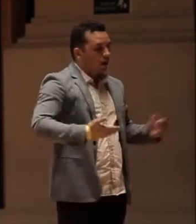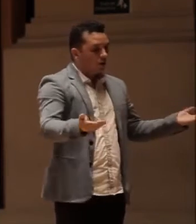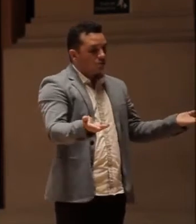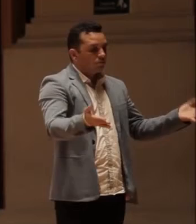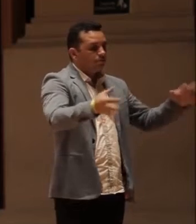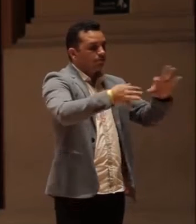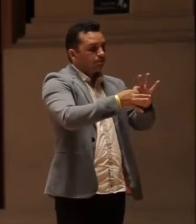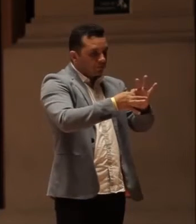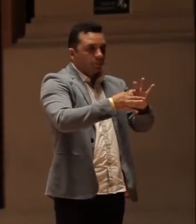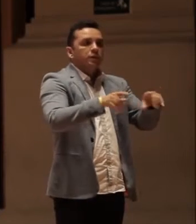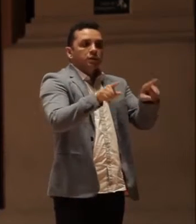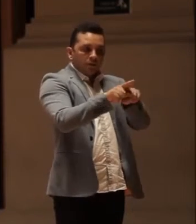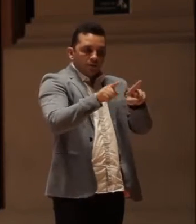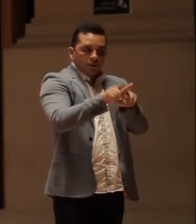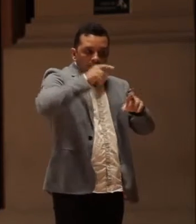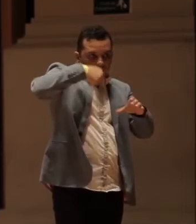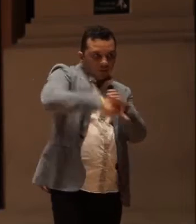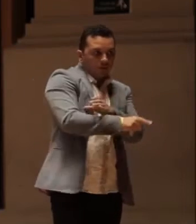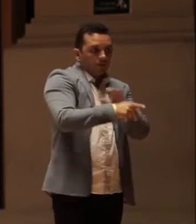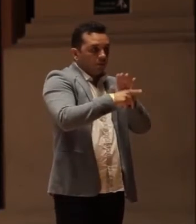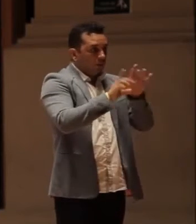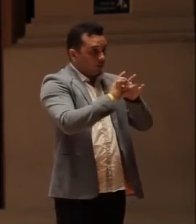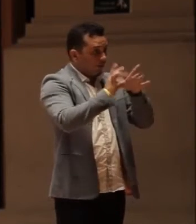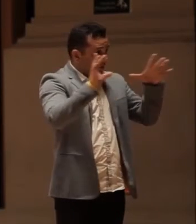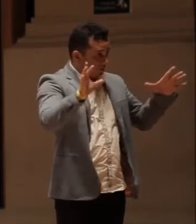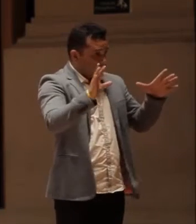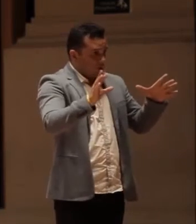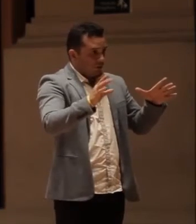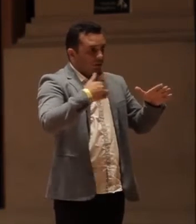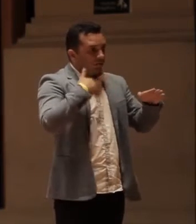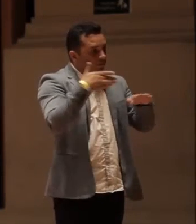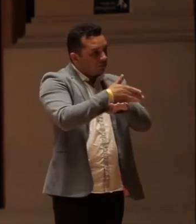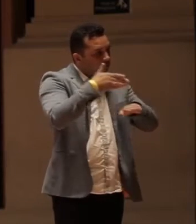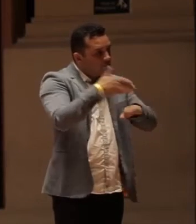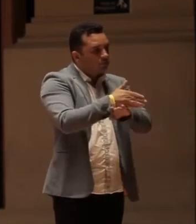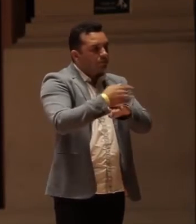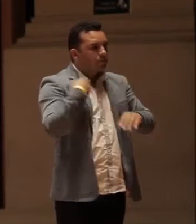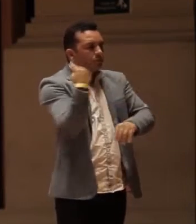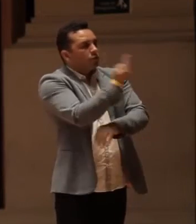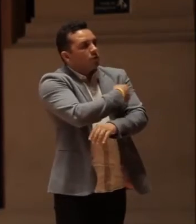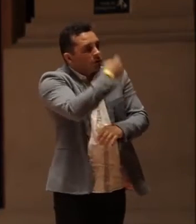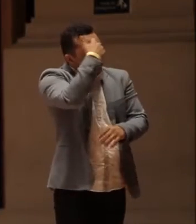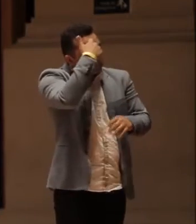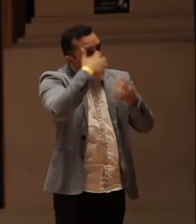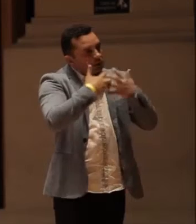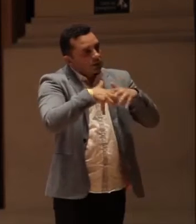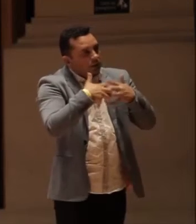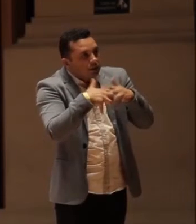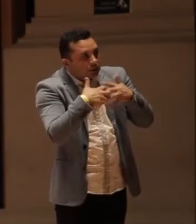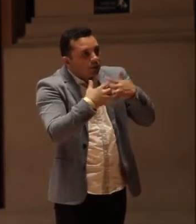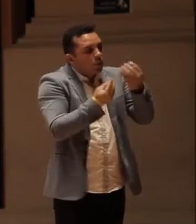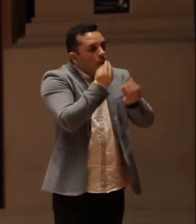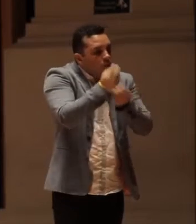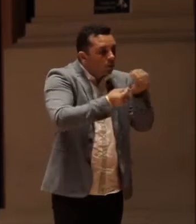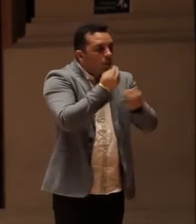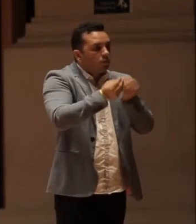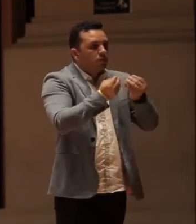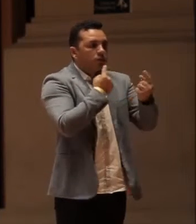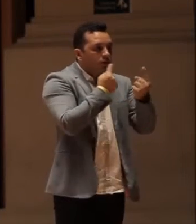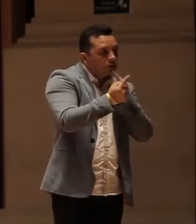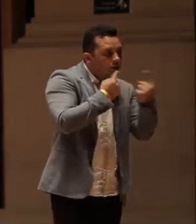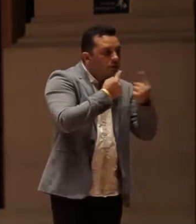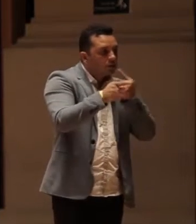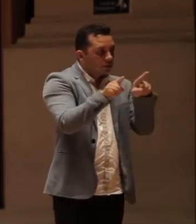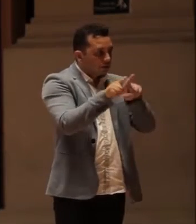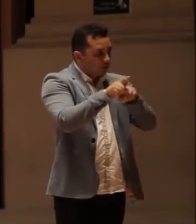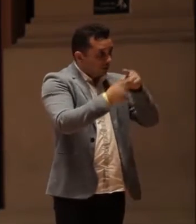da democracia participativa. Para isso, é necessário buscar soluções com base no diálogo e na